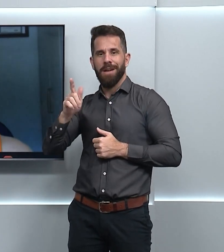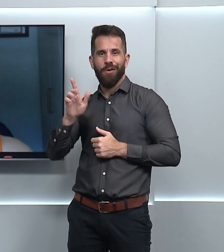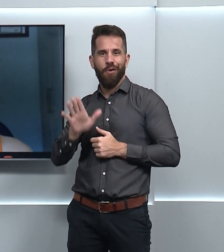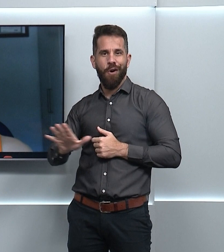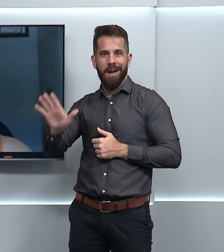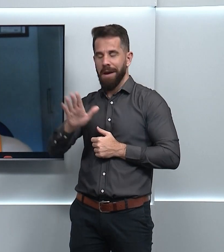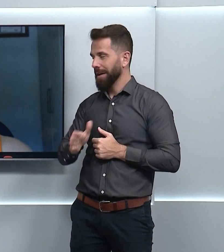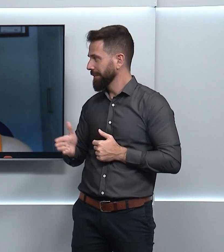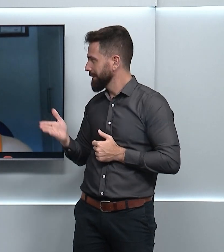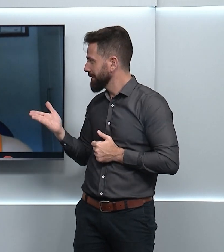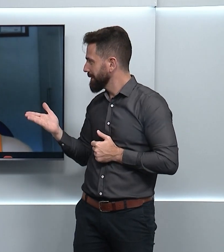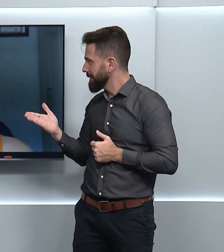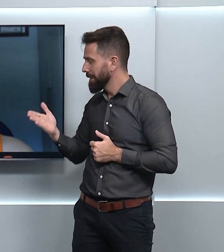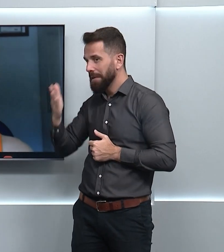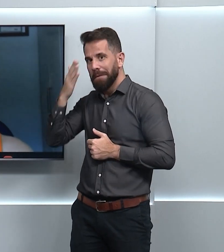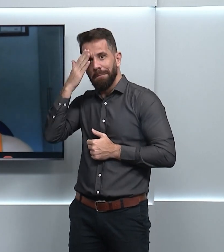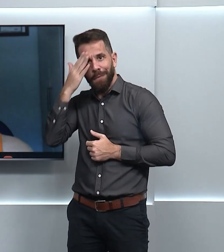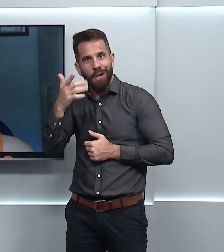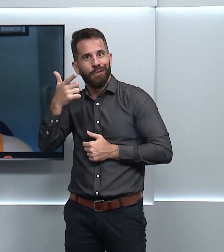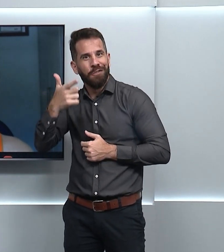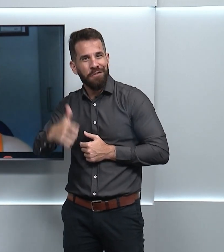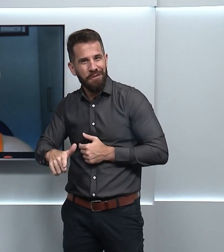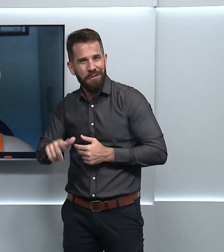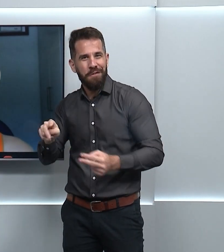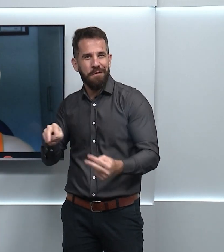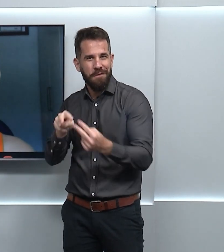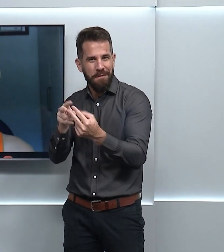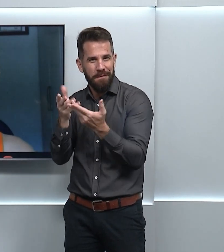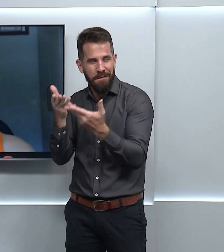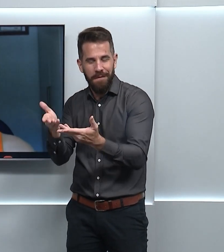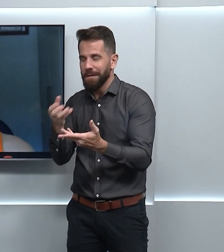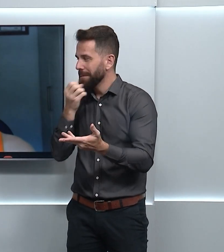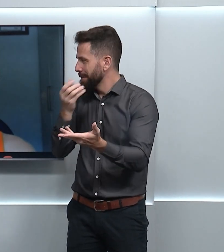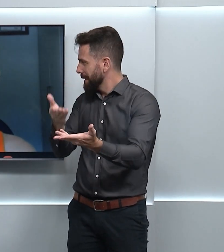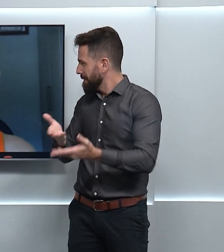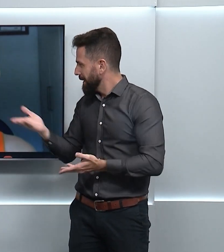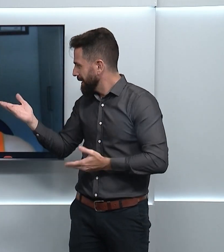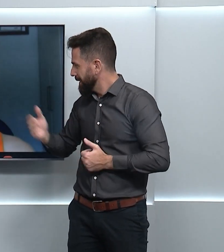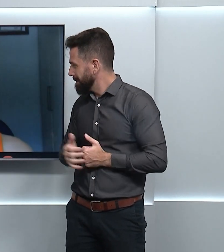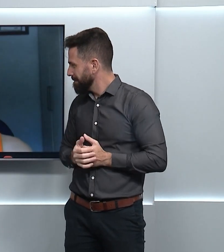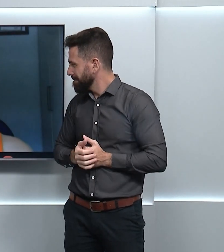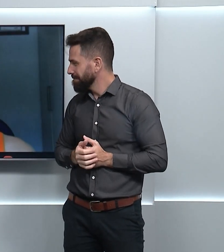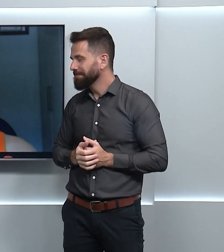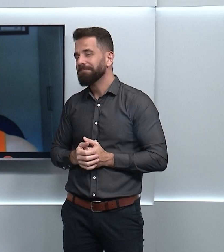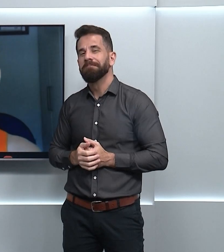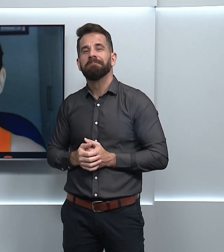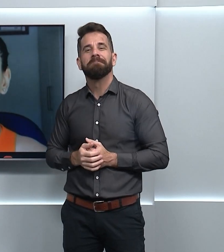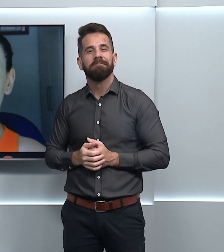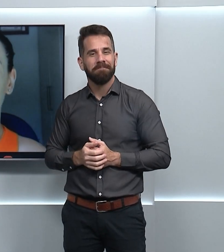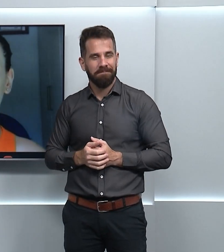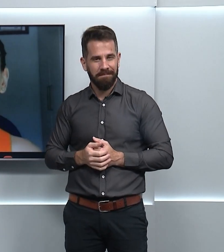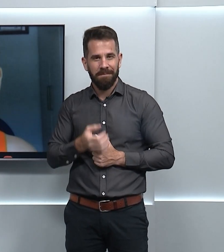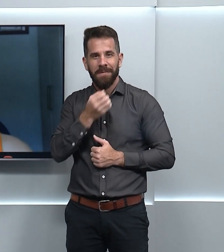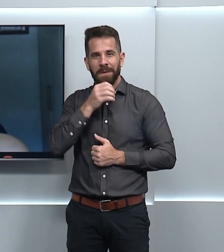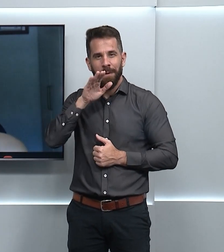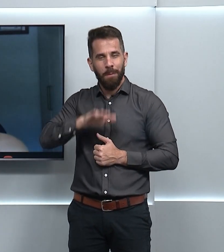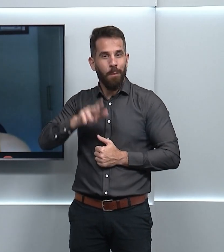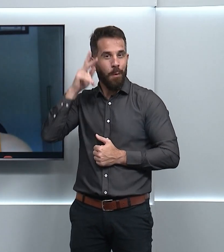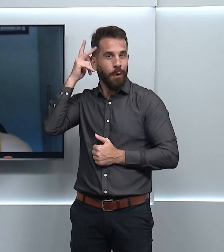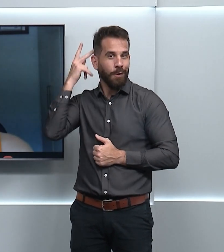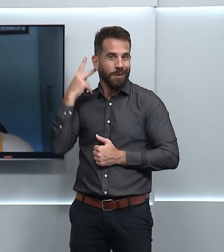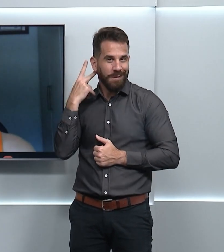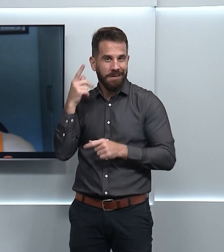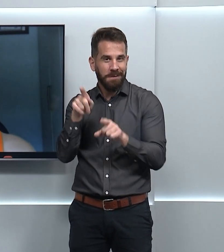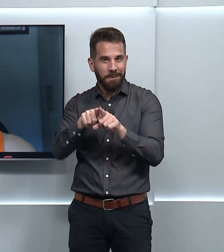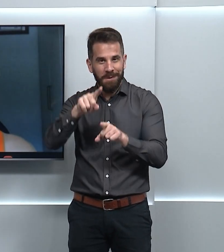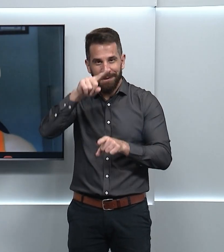Muito obrigada, Pauliane, por estar aqui de novo com a gente no Conexões. Seja mais uma vez bem-vinda. Boa tarde, Camila Maia. Boa tarde,